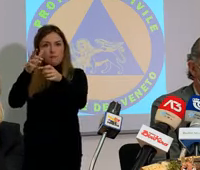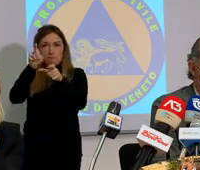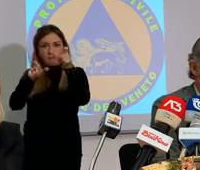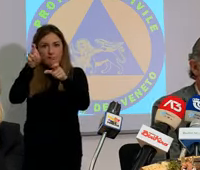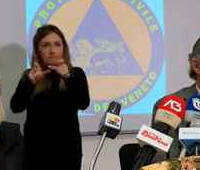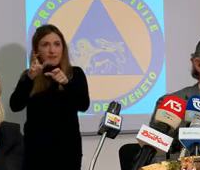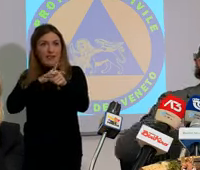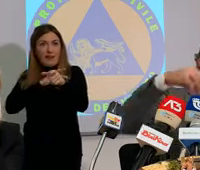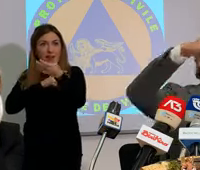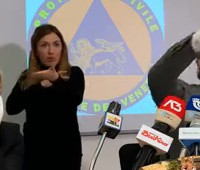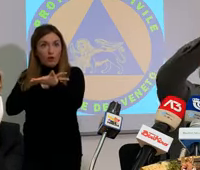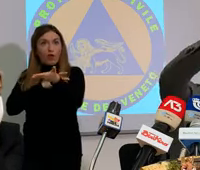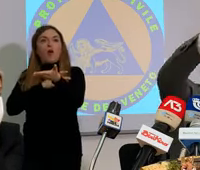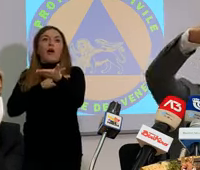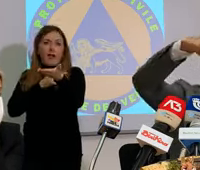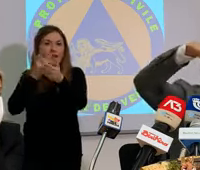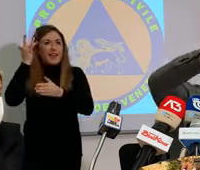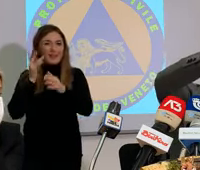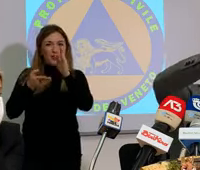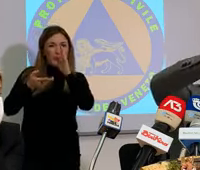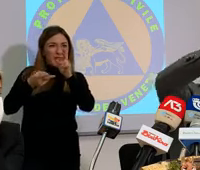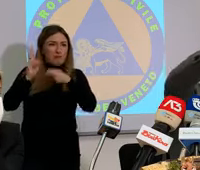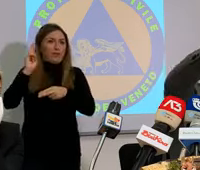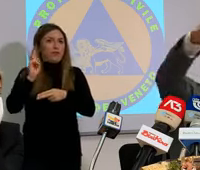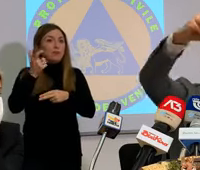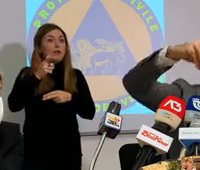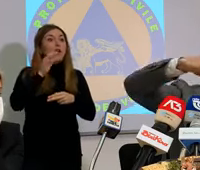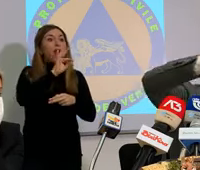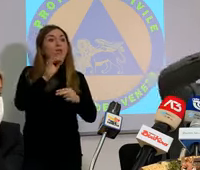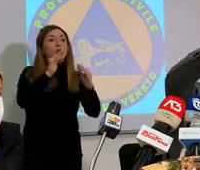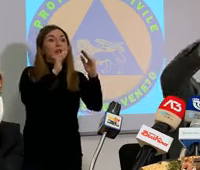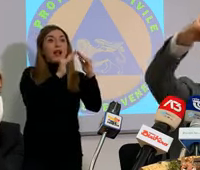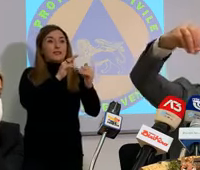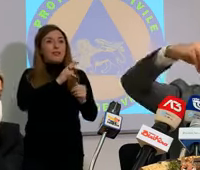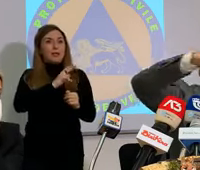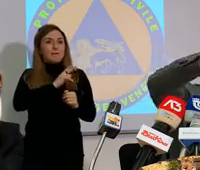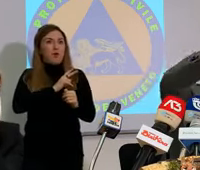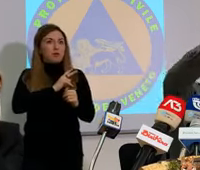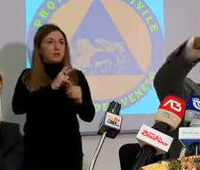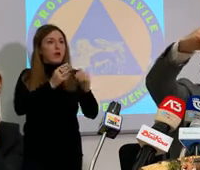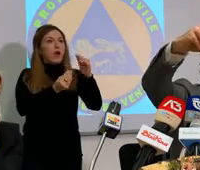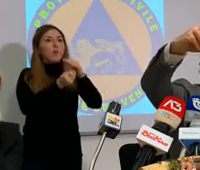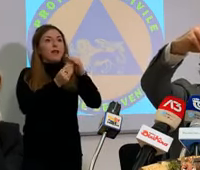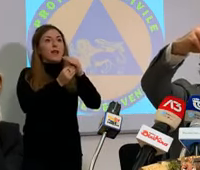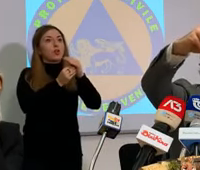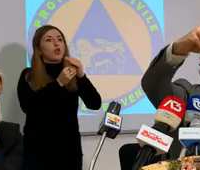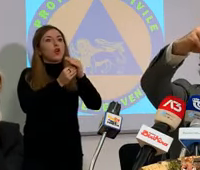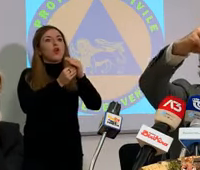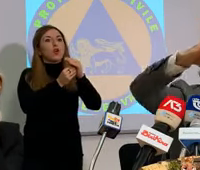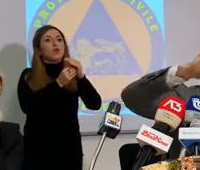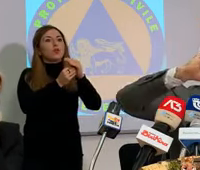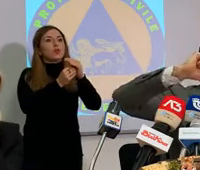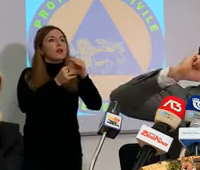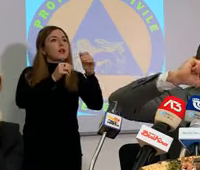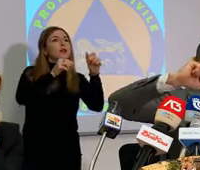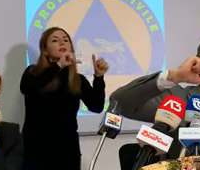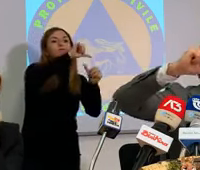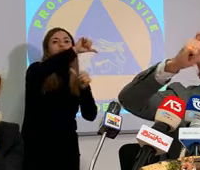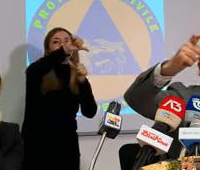c'è poco da dire pensate solo che alcune case di riposo hanno anche gli stessi operatori che passano a casa di riposo all'altra quindi